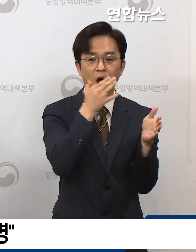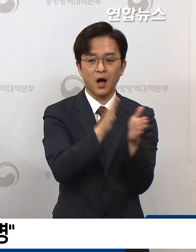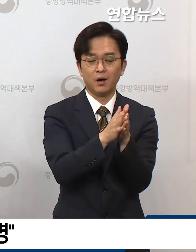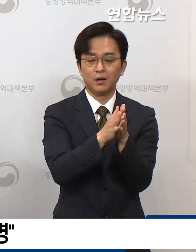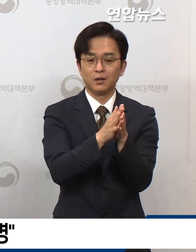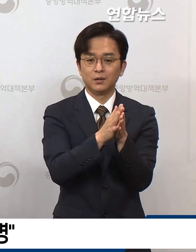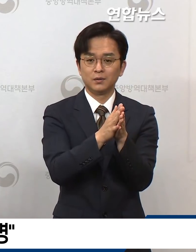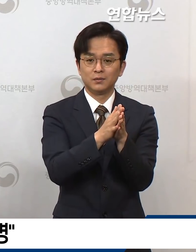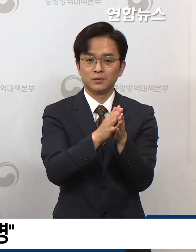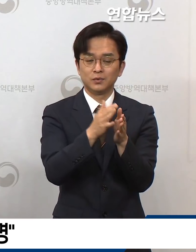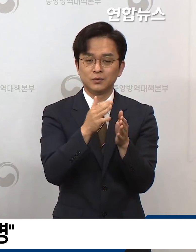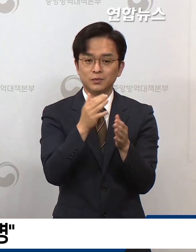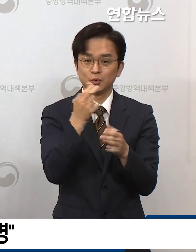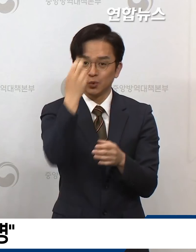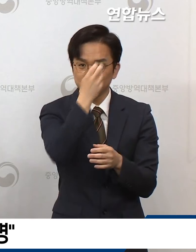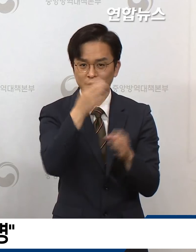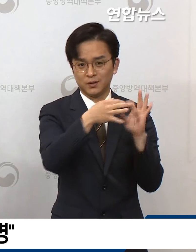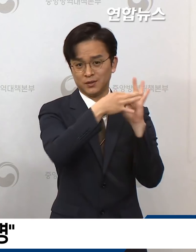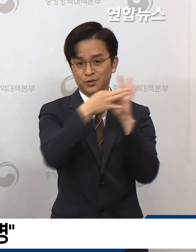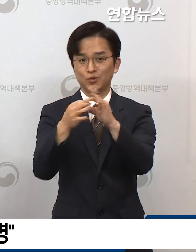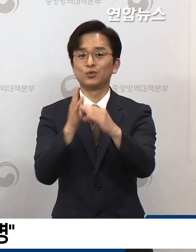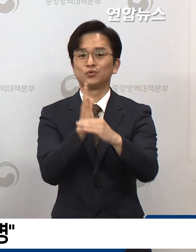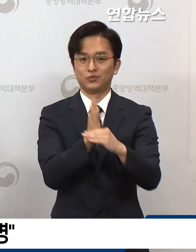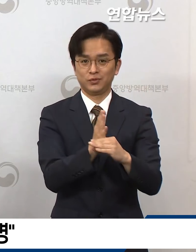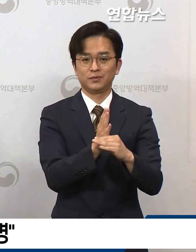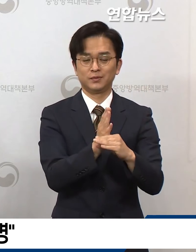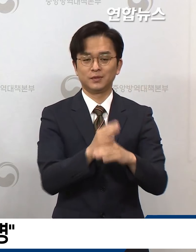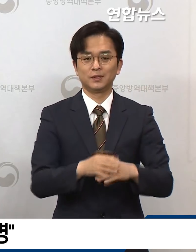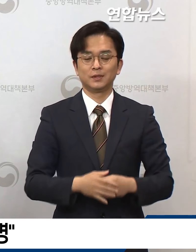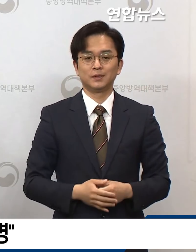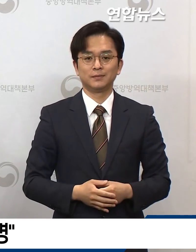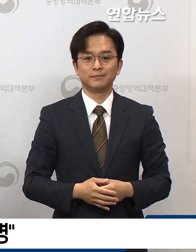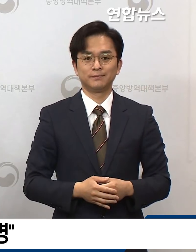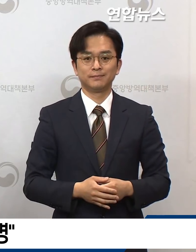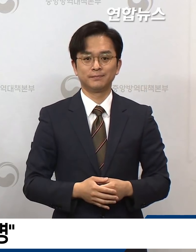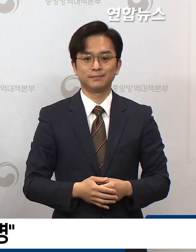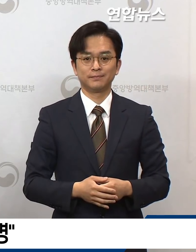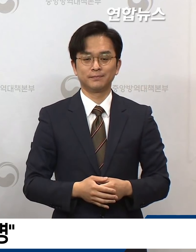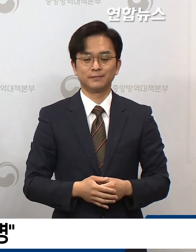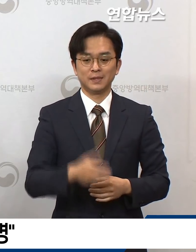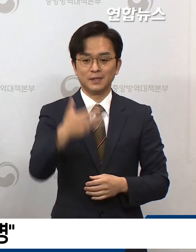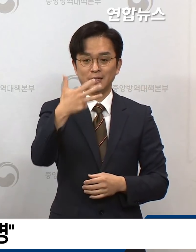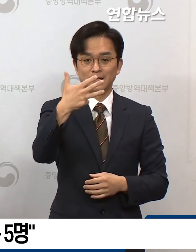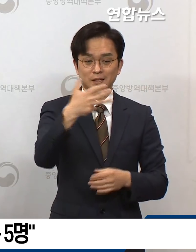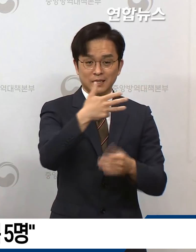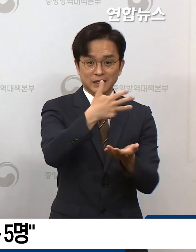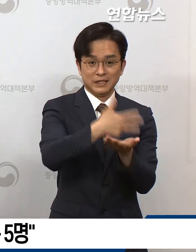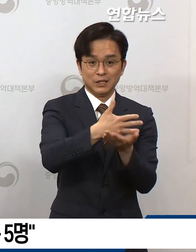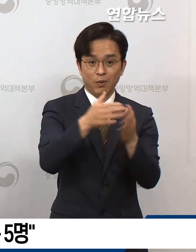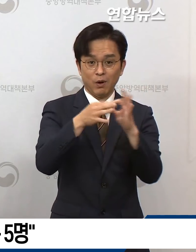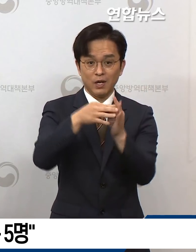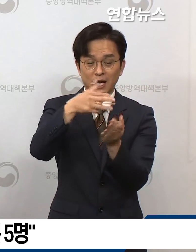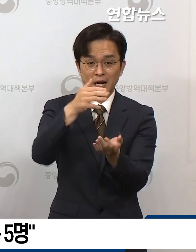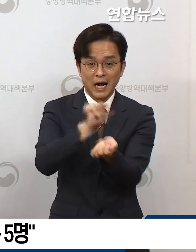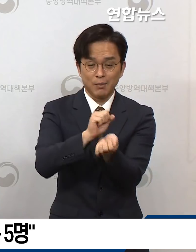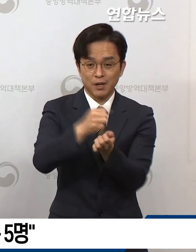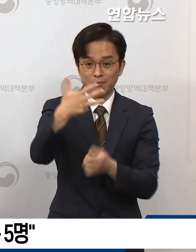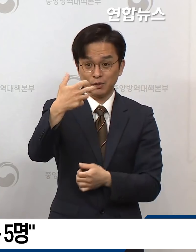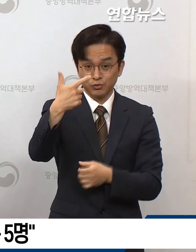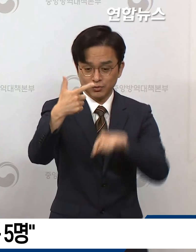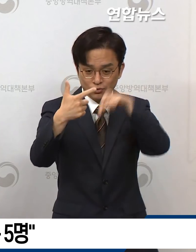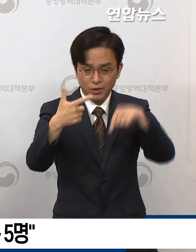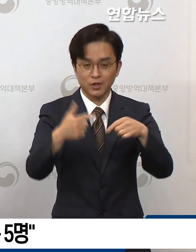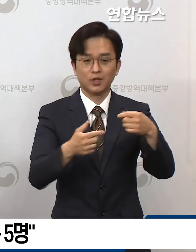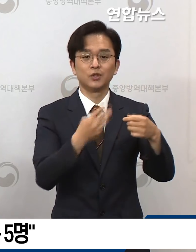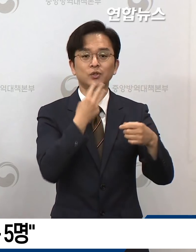감염원에 대한 역학조사가 계속 진행 중에 있습니다. 총 누적 확진자 86명은 지역별로는 서울이